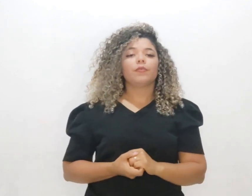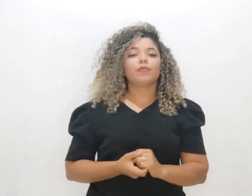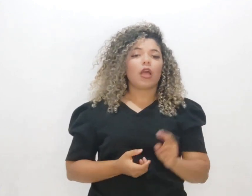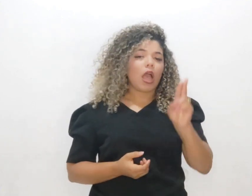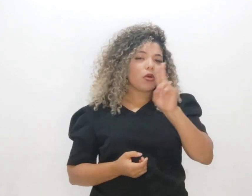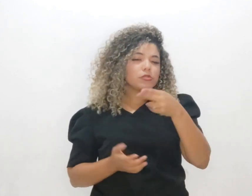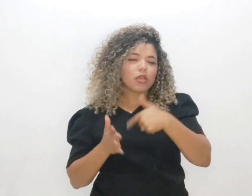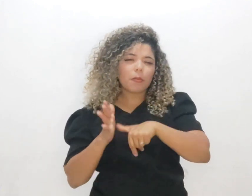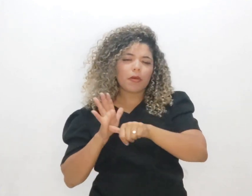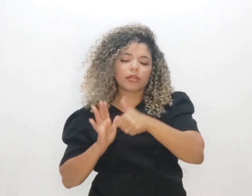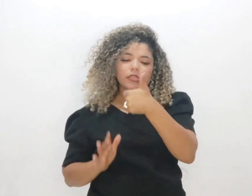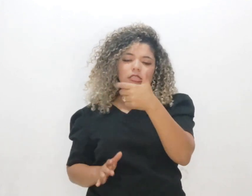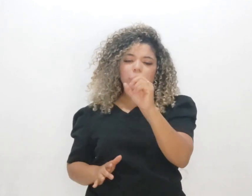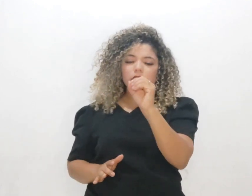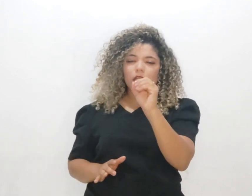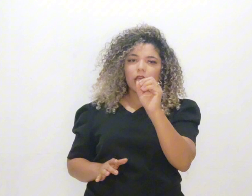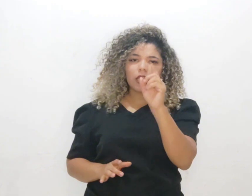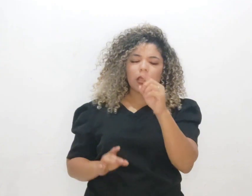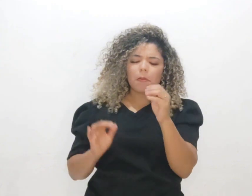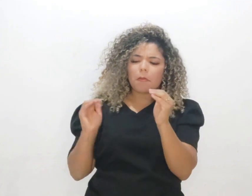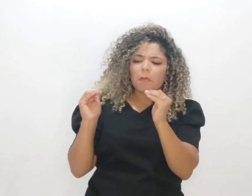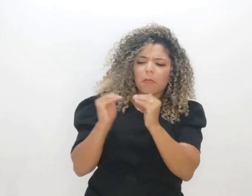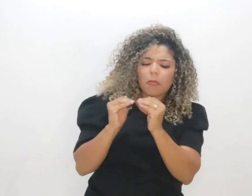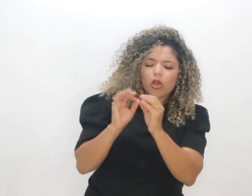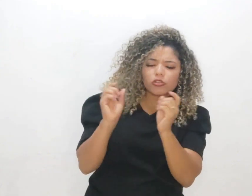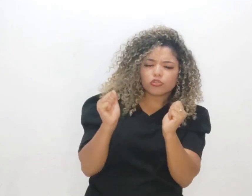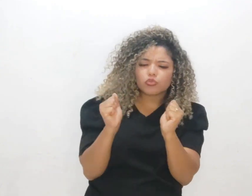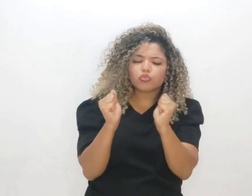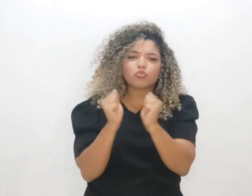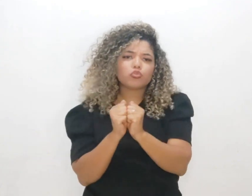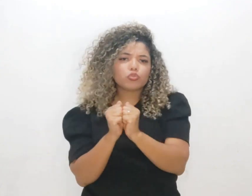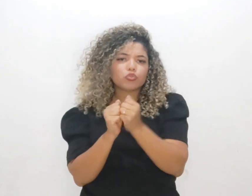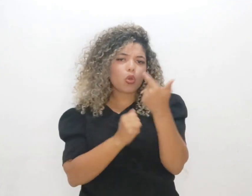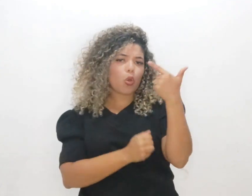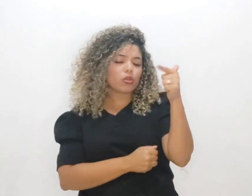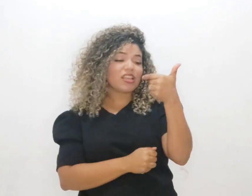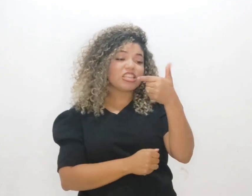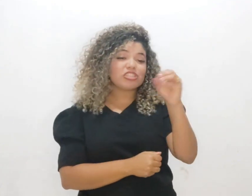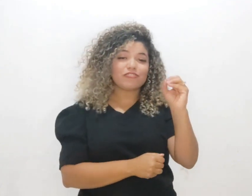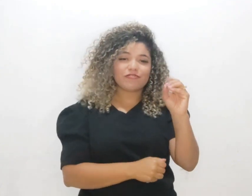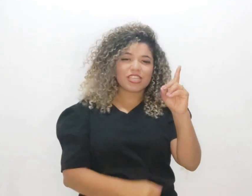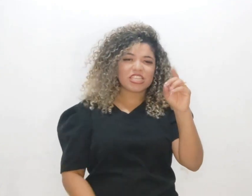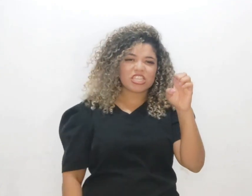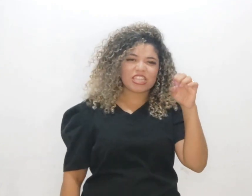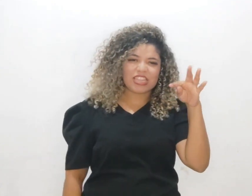dentes, ela pode ser combinada com a de 20 dentes.